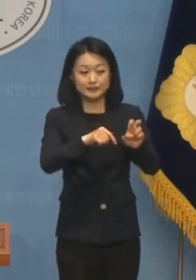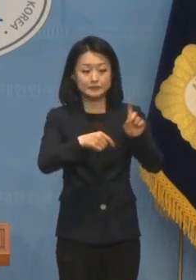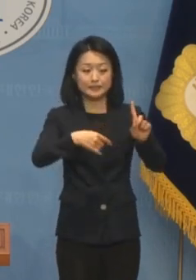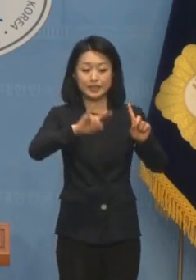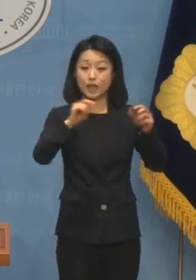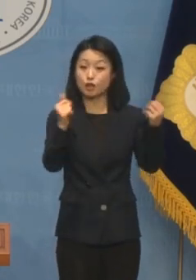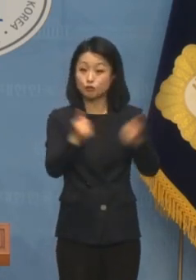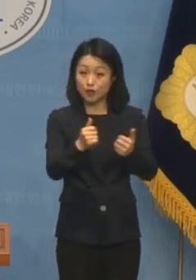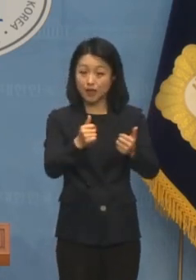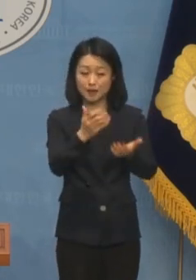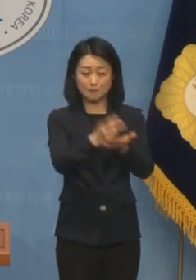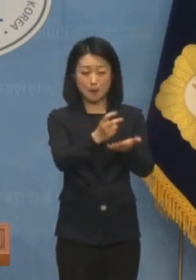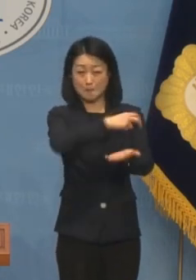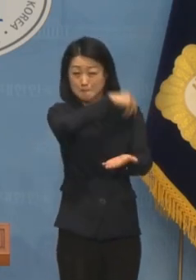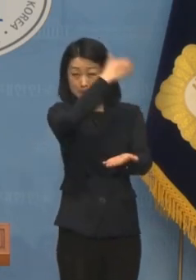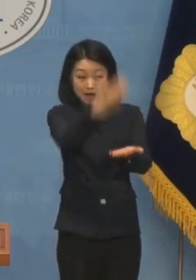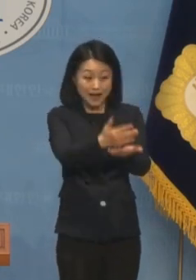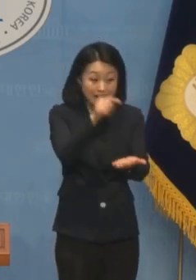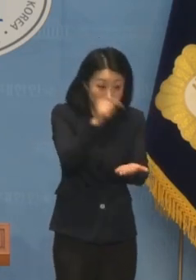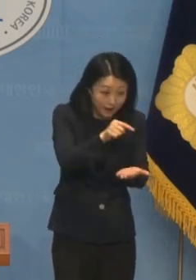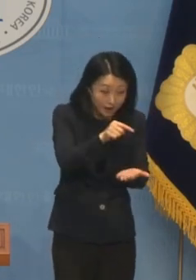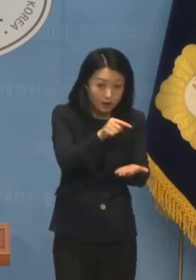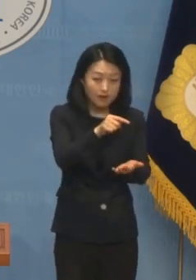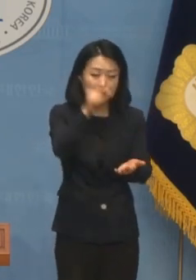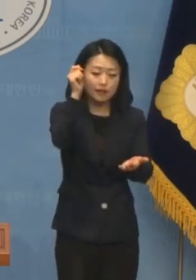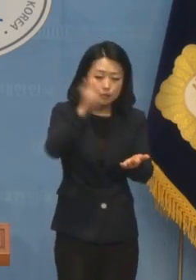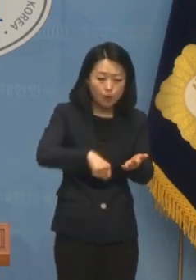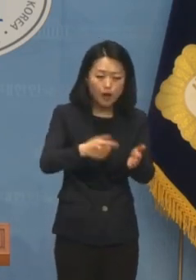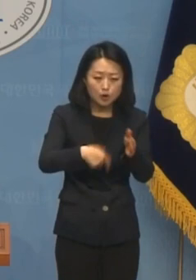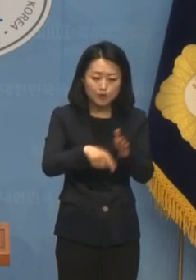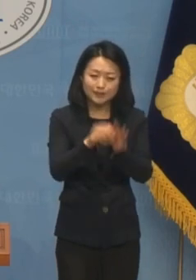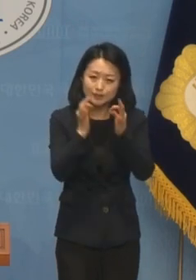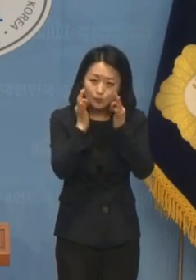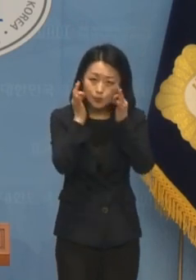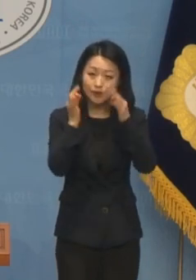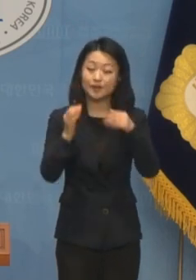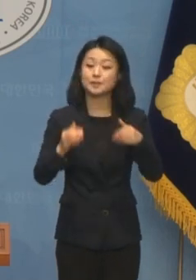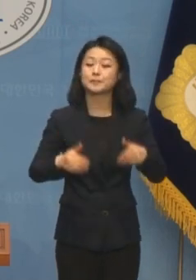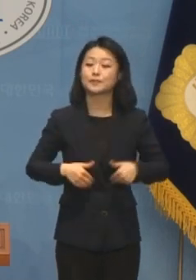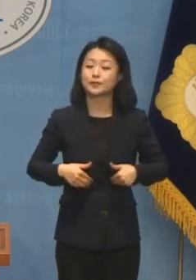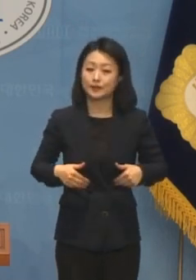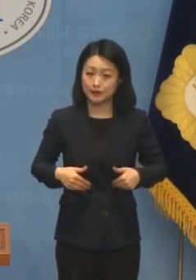국회가 남은 과제들을 해결하는 마지막 소임을 해야 할 때입니다.